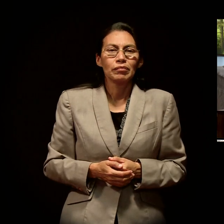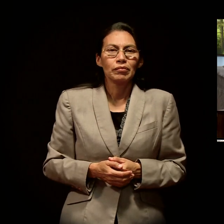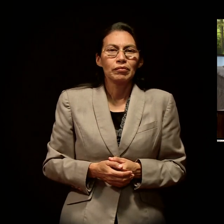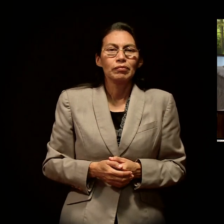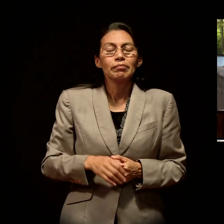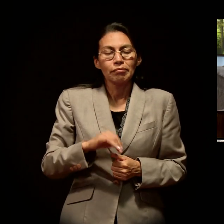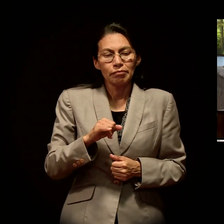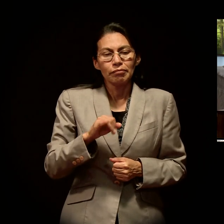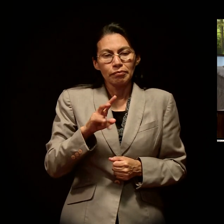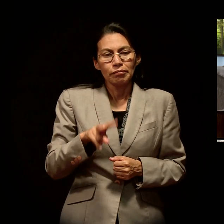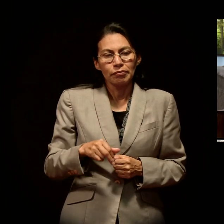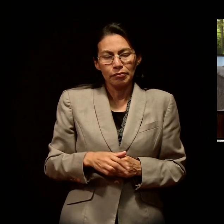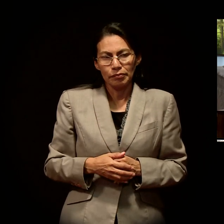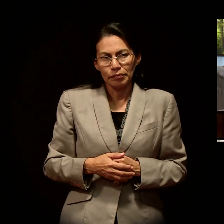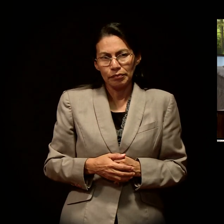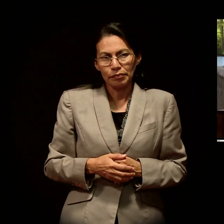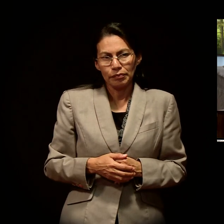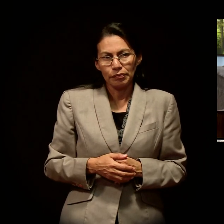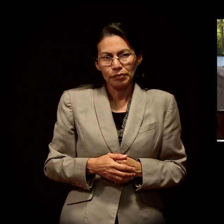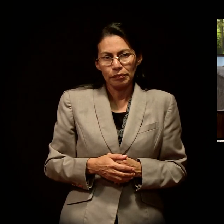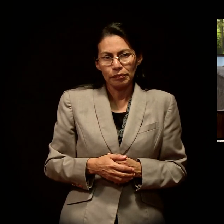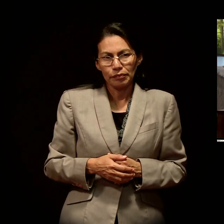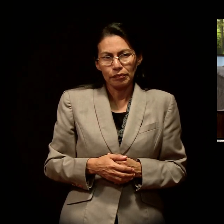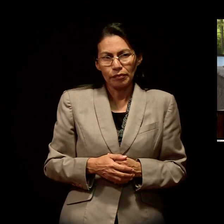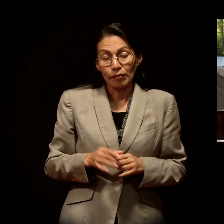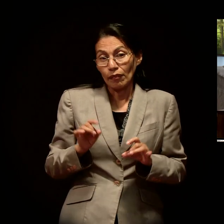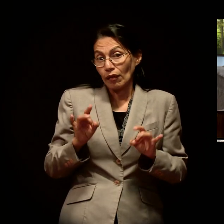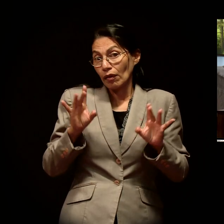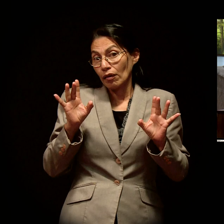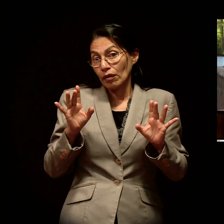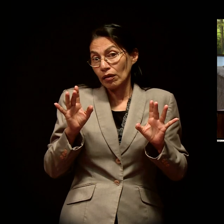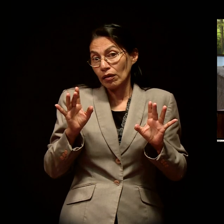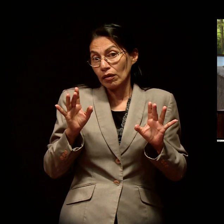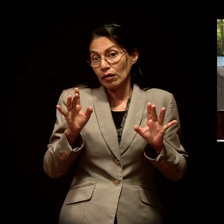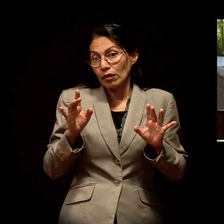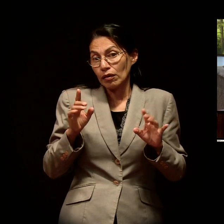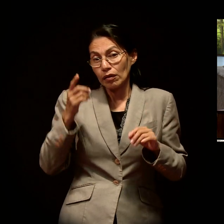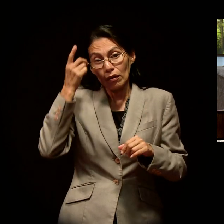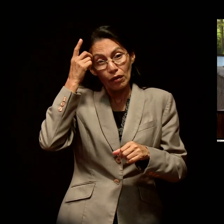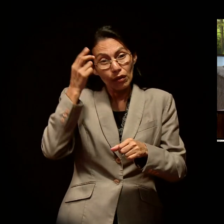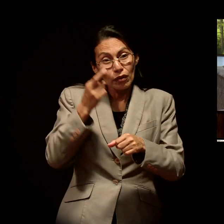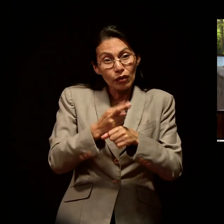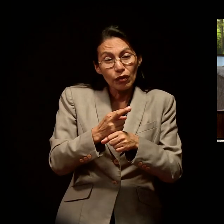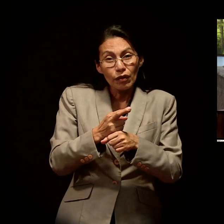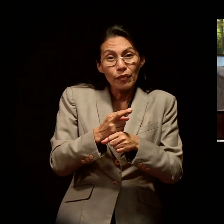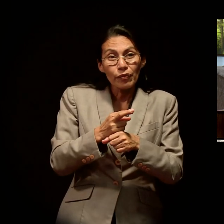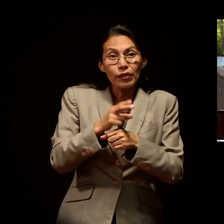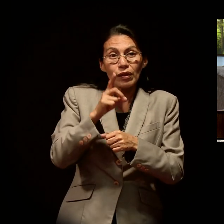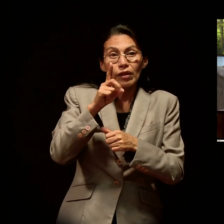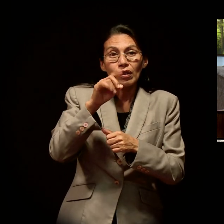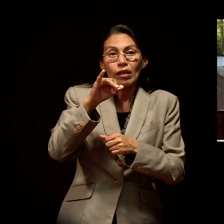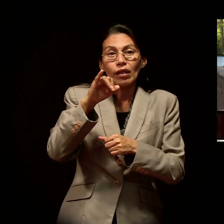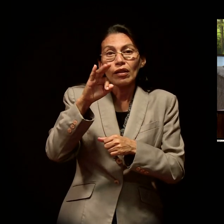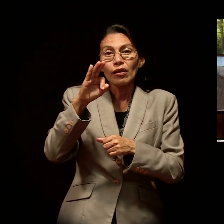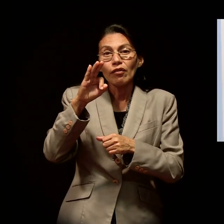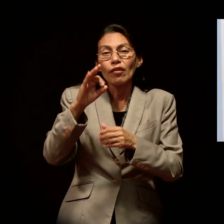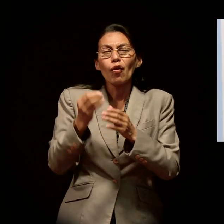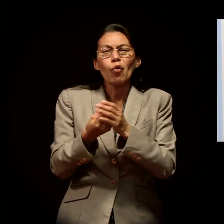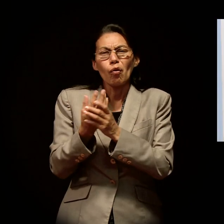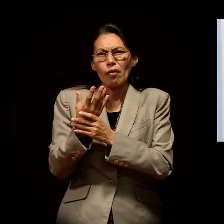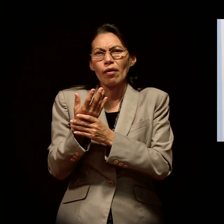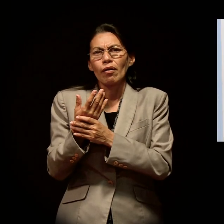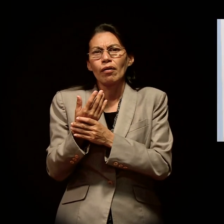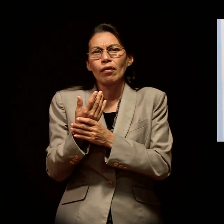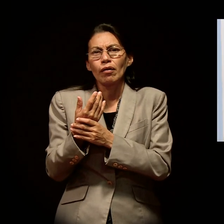jovencitos a estos niños correcto entonces llegó una nueva directora del dif